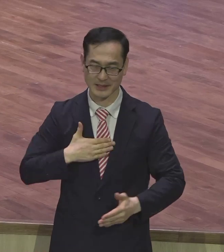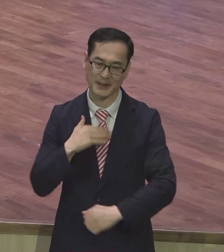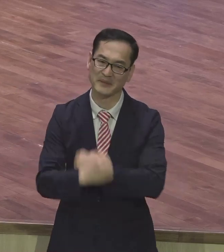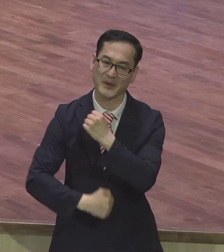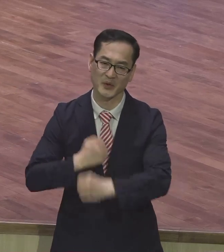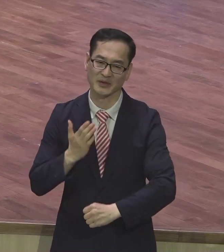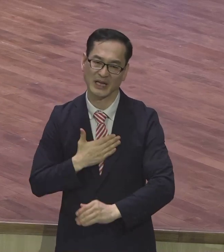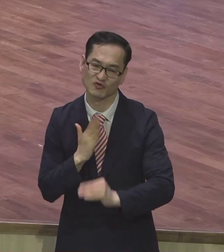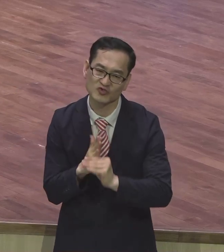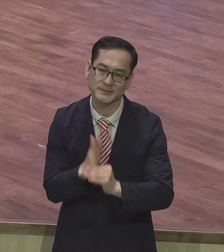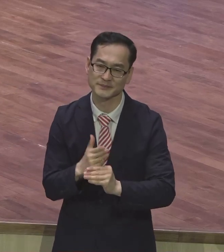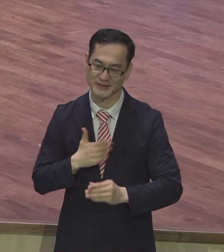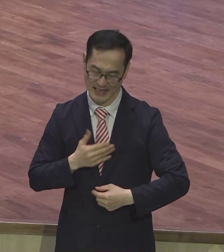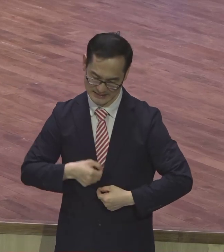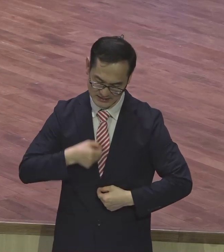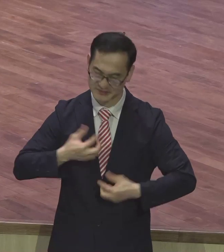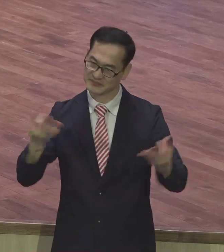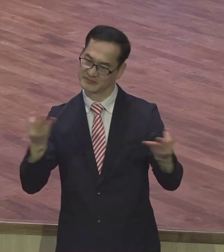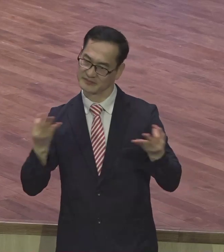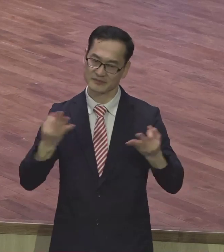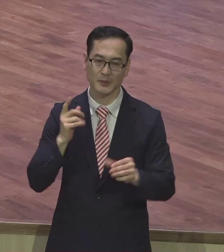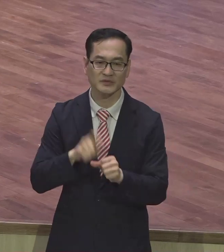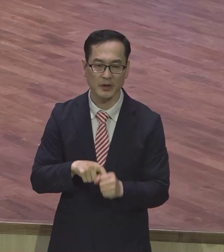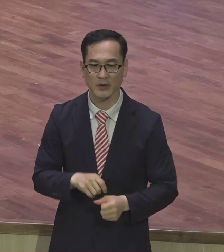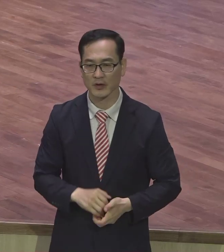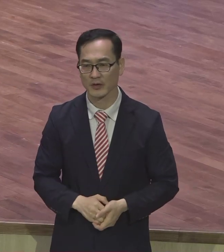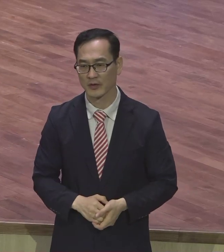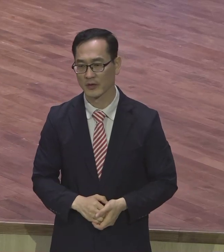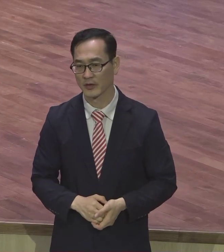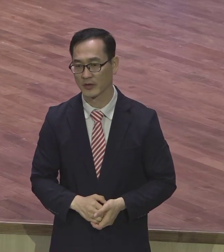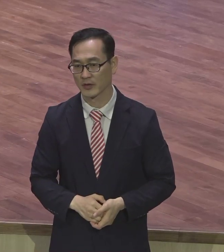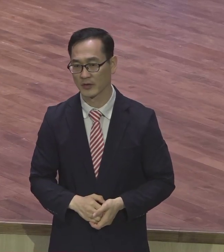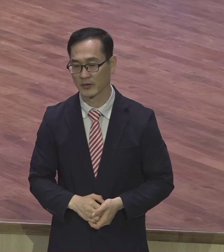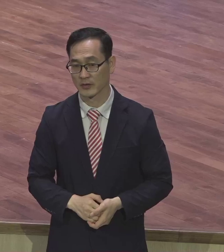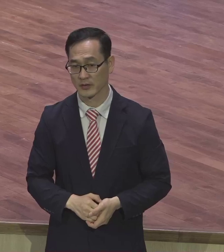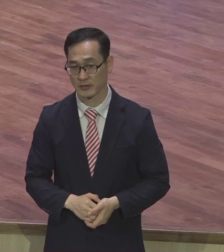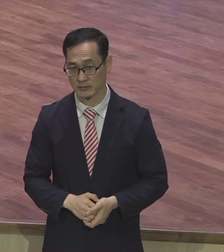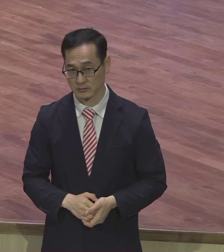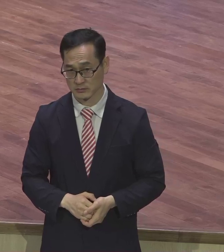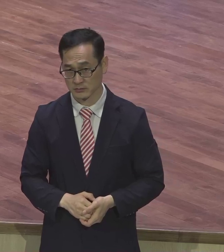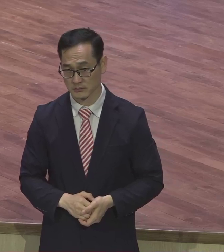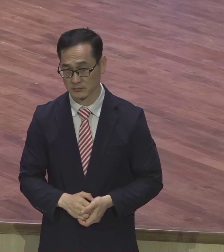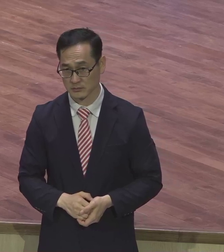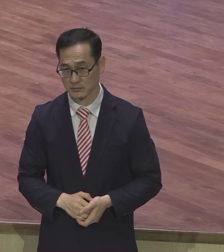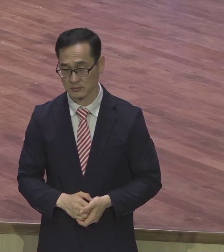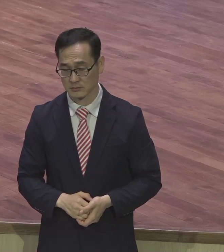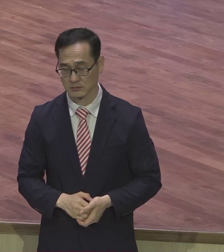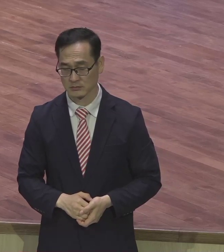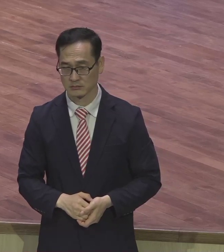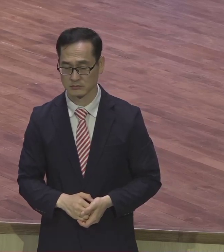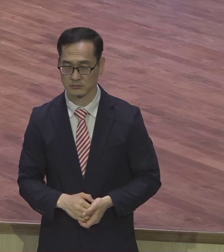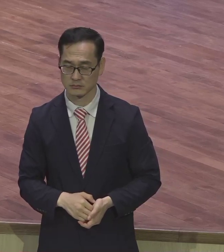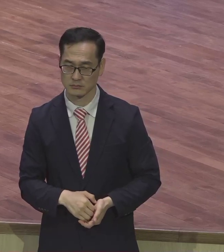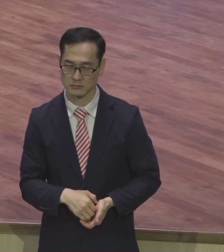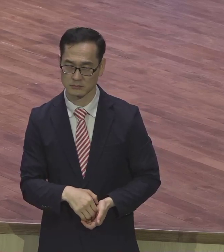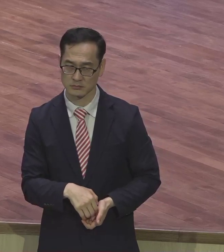자기 어이 자기를 드러내게 자기 어이를 드러내는 잘못된 열심이란 것입니다